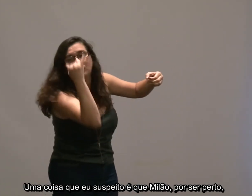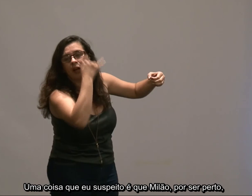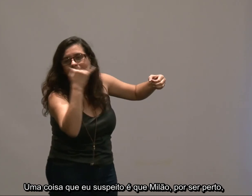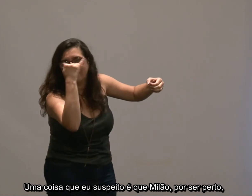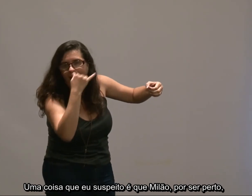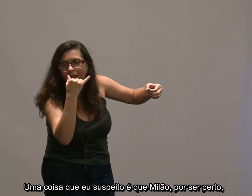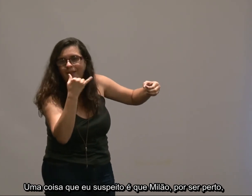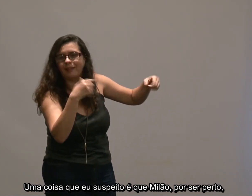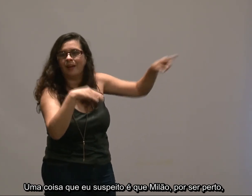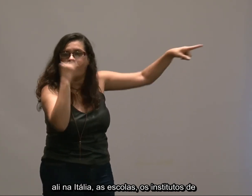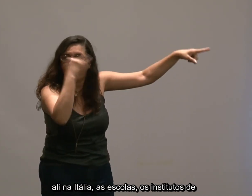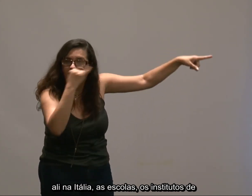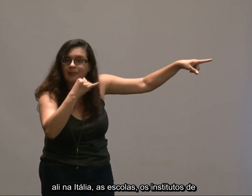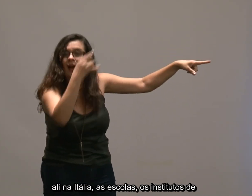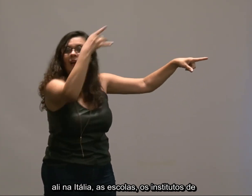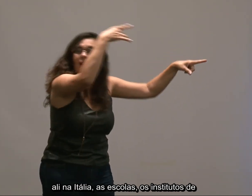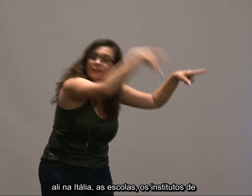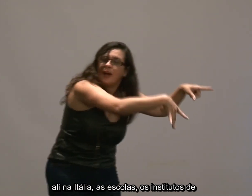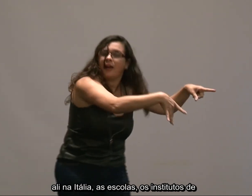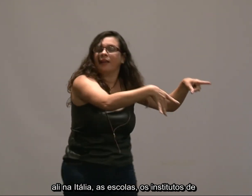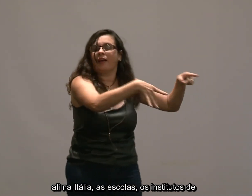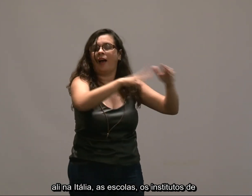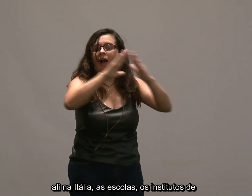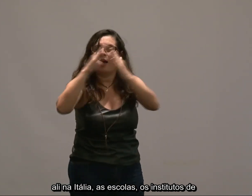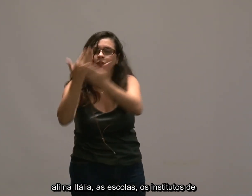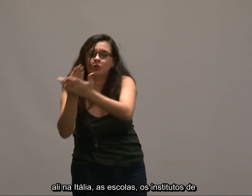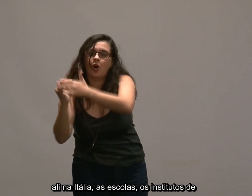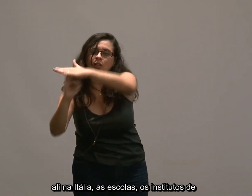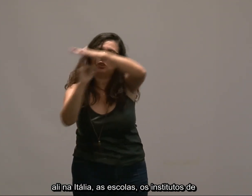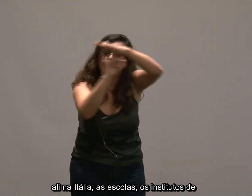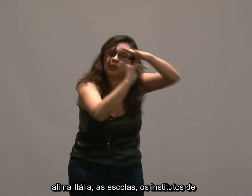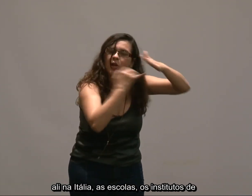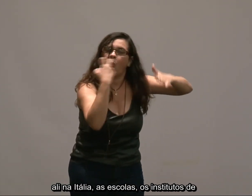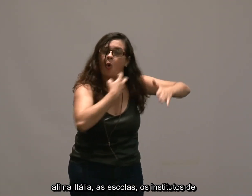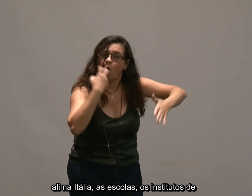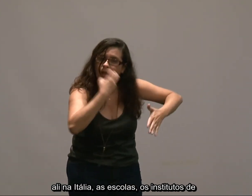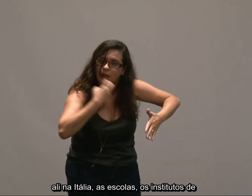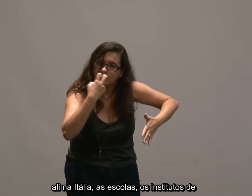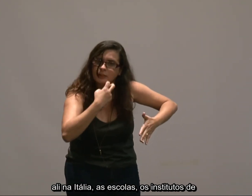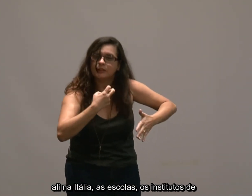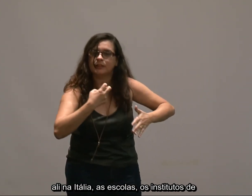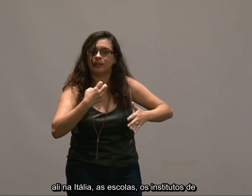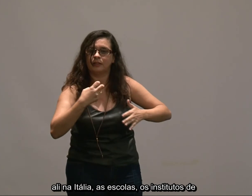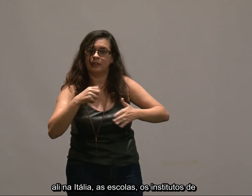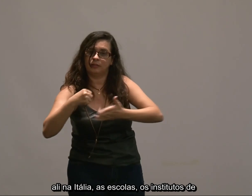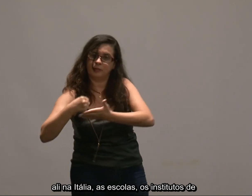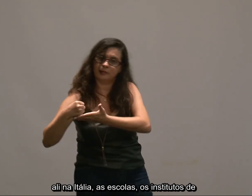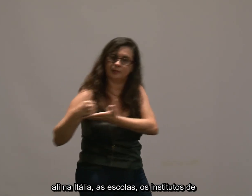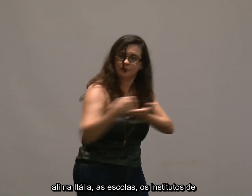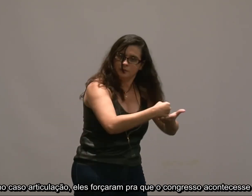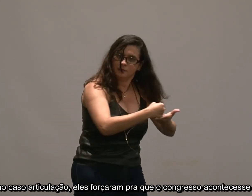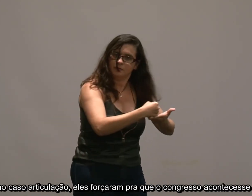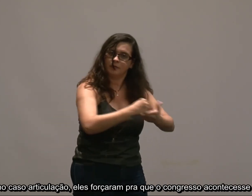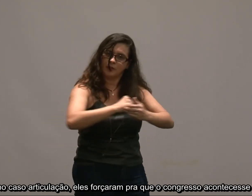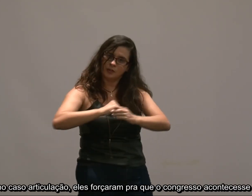próximo ali na Itália as escolas os institutos de no caso